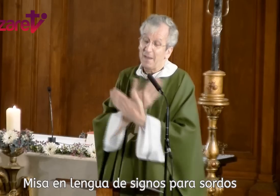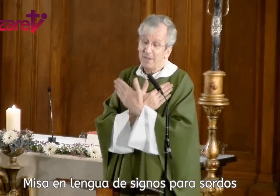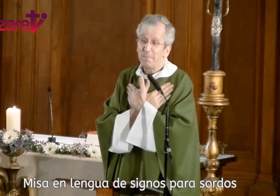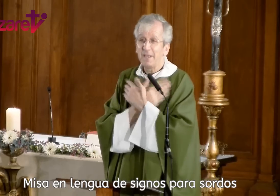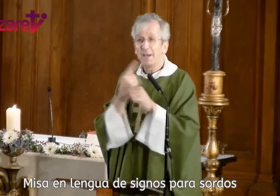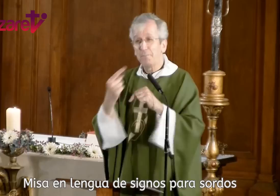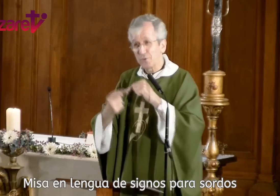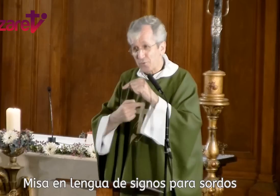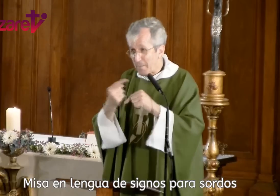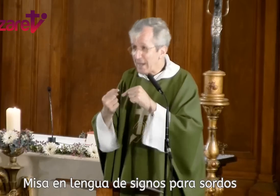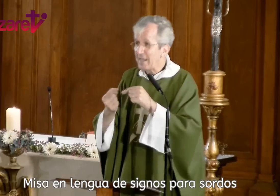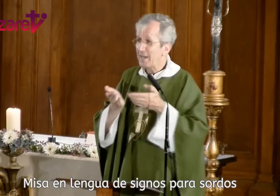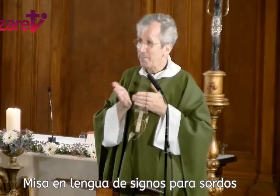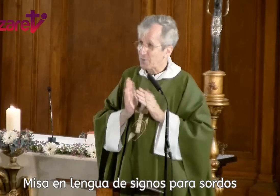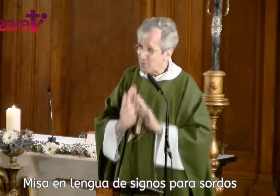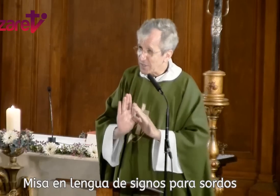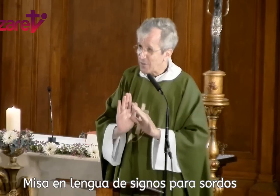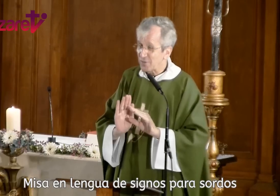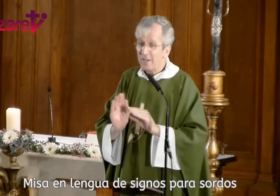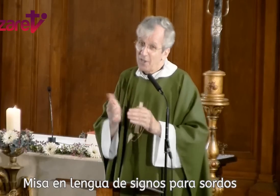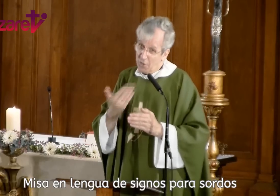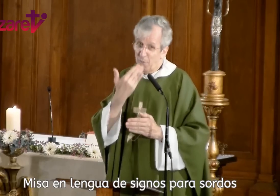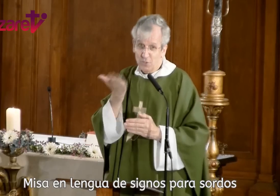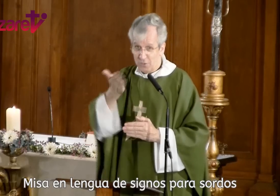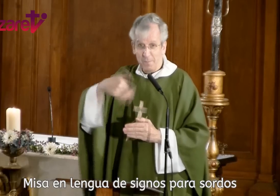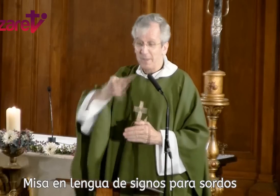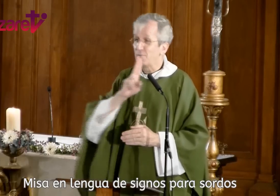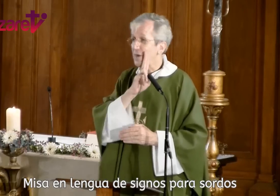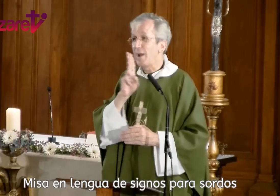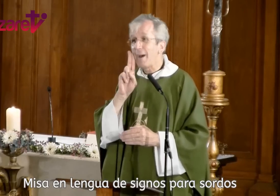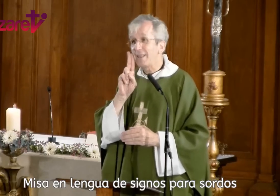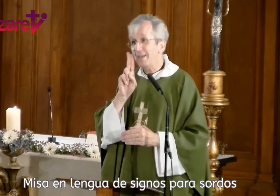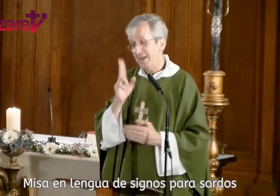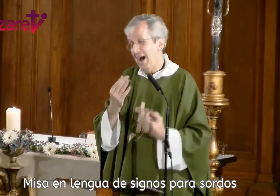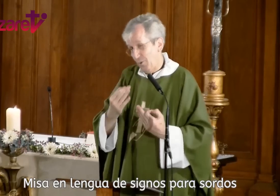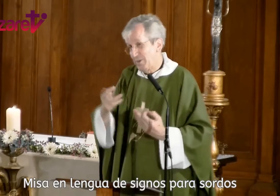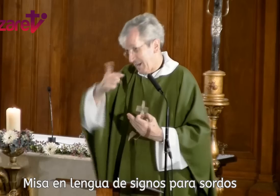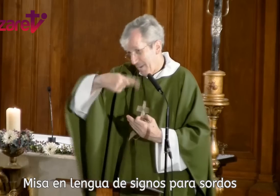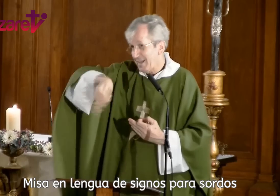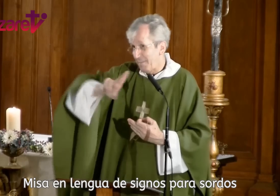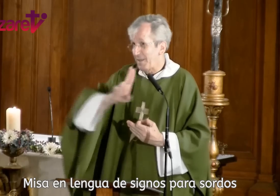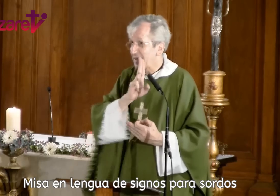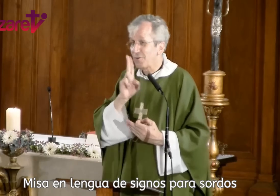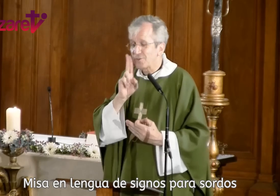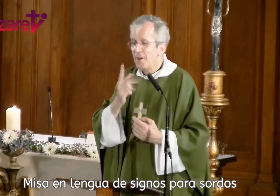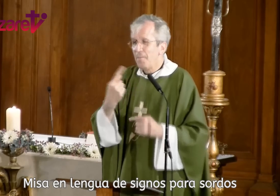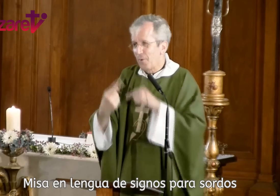Virgen María por su familia, por sus hijos, como nosotros le pedimos a una madre, a nuestra madre, a la madre de todos, por